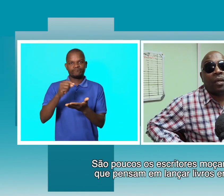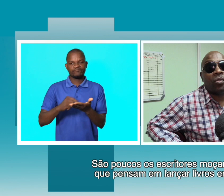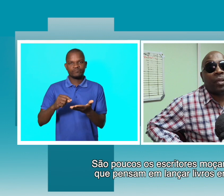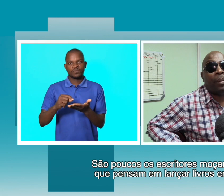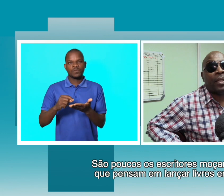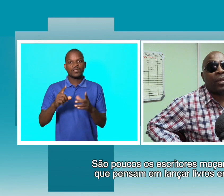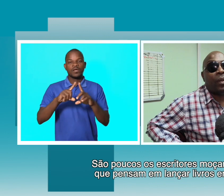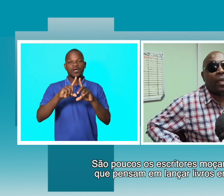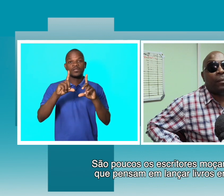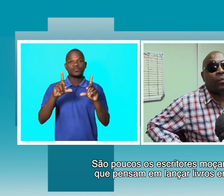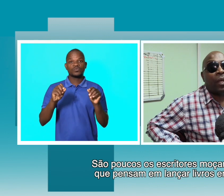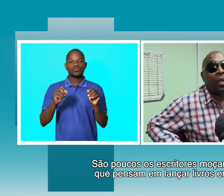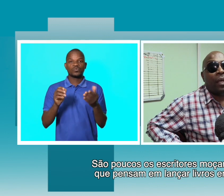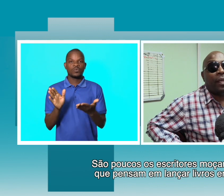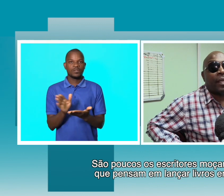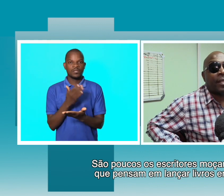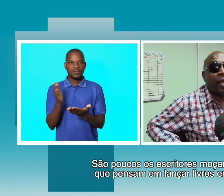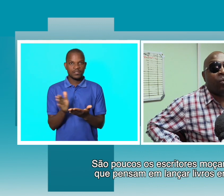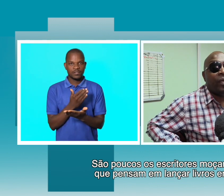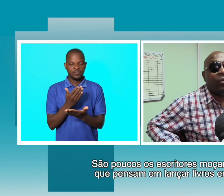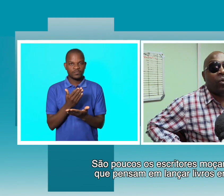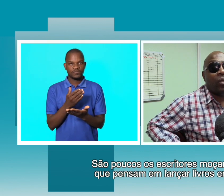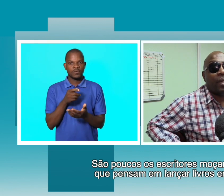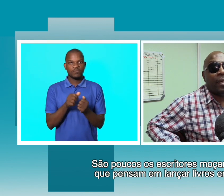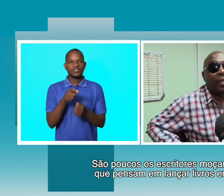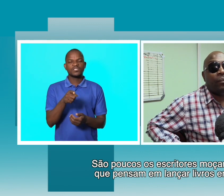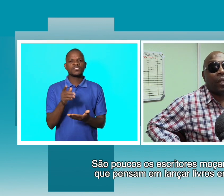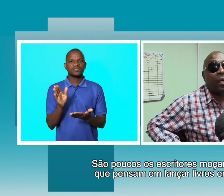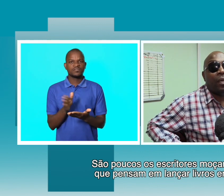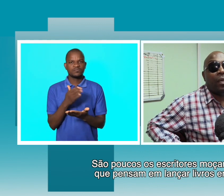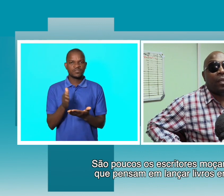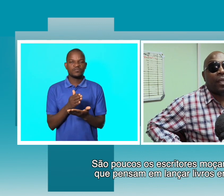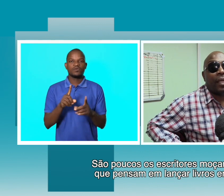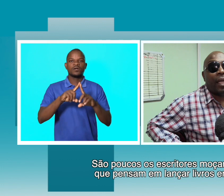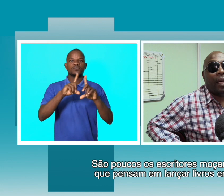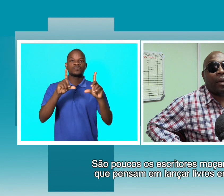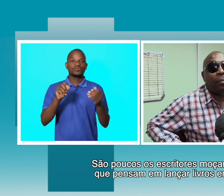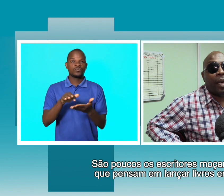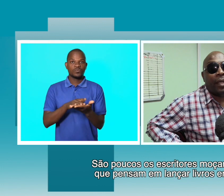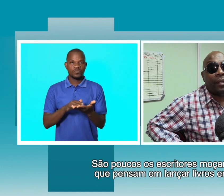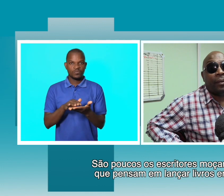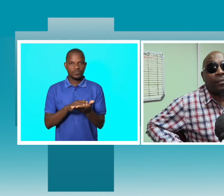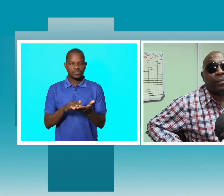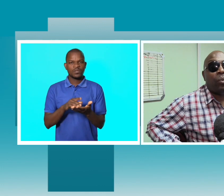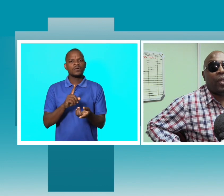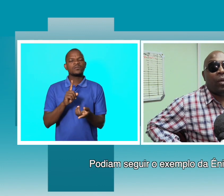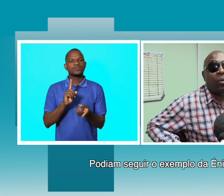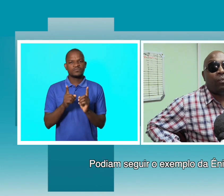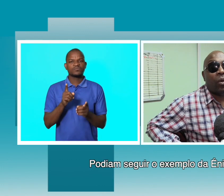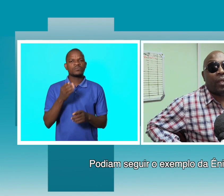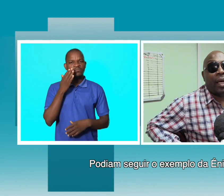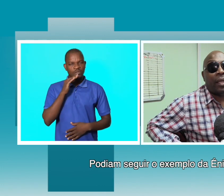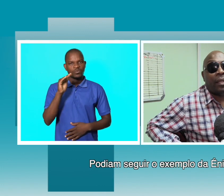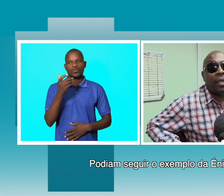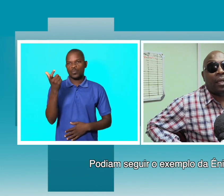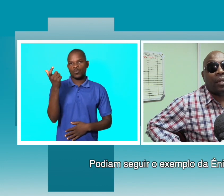moçambicanos que pensam em lançar um livro que tenha lá braile. Poderiam